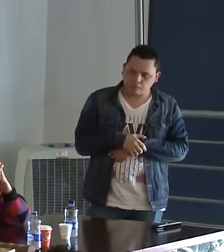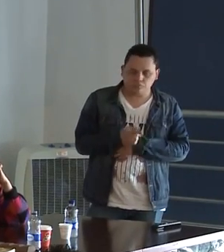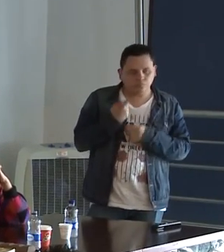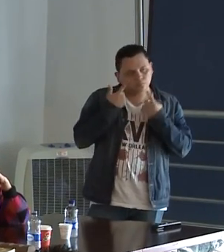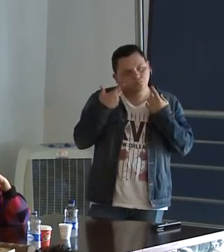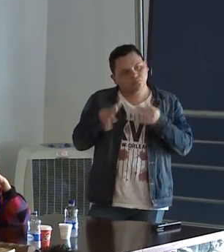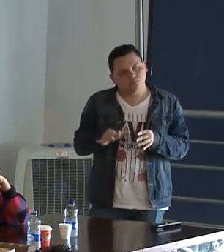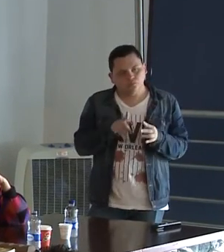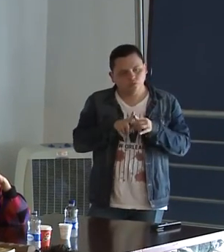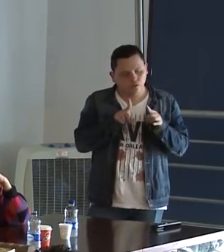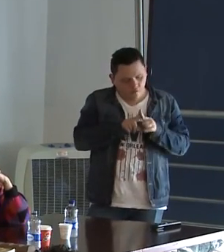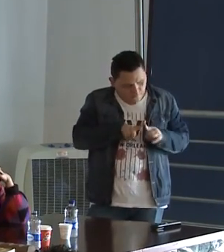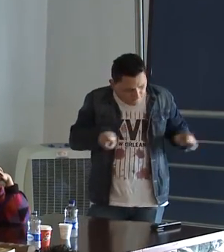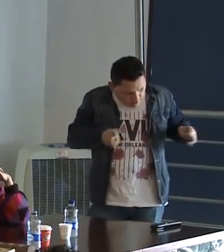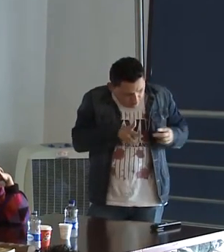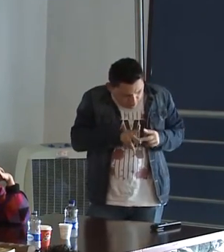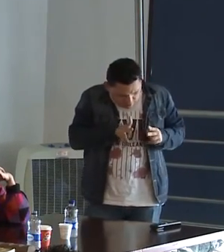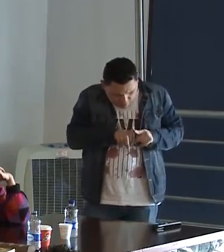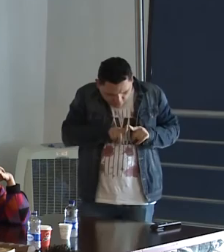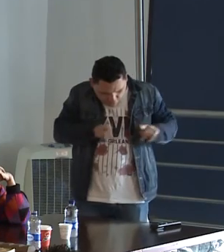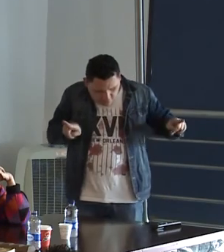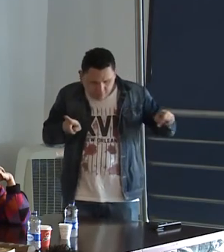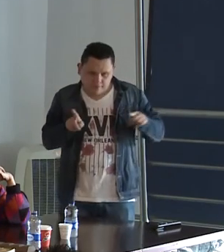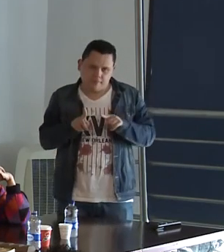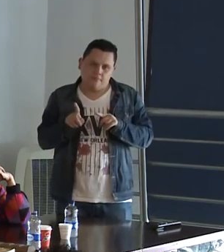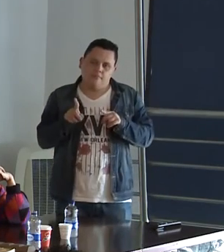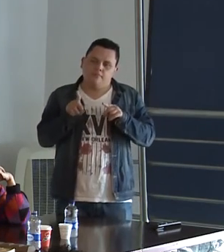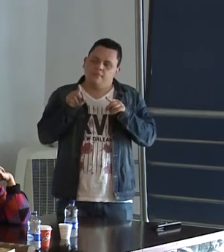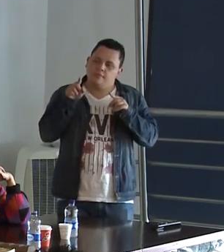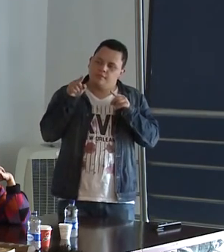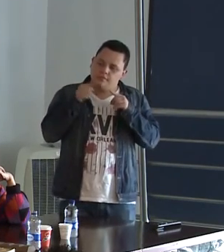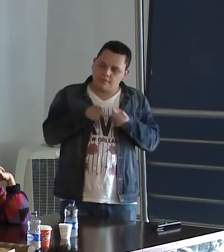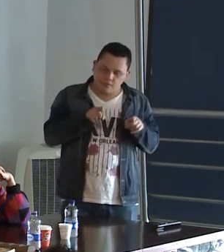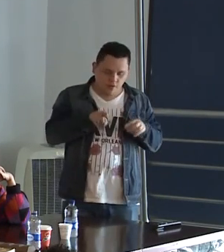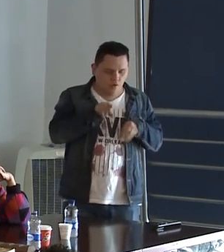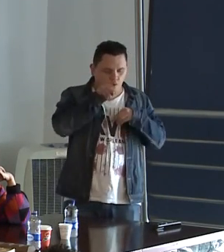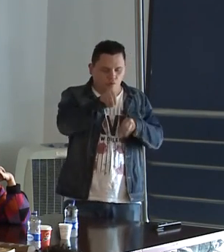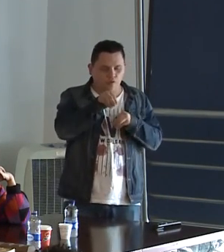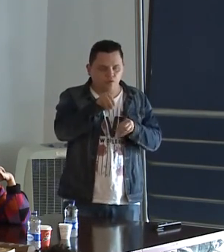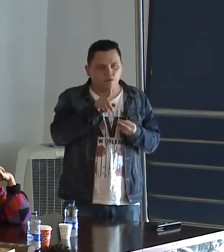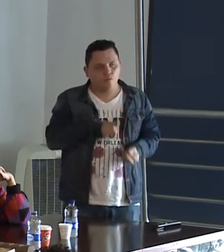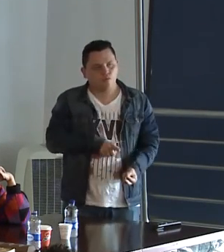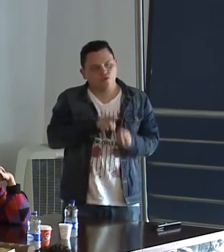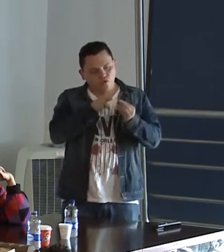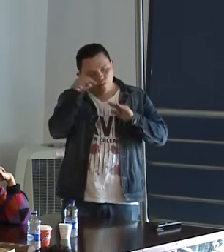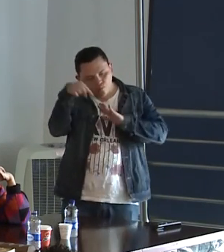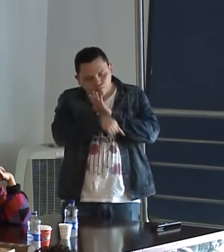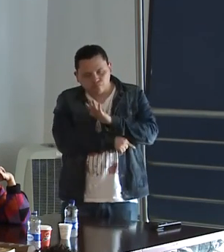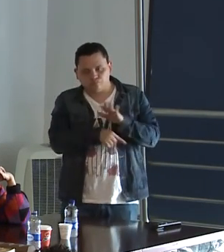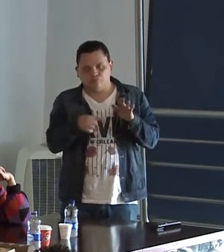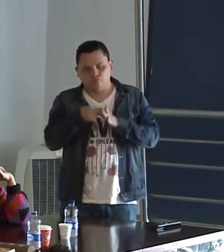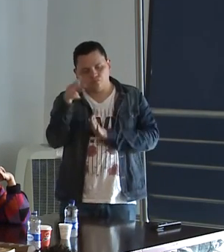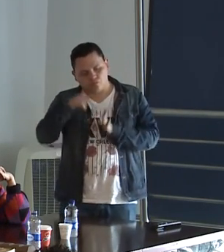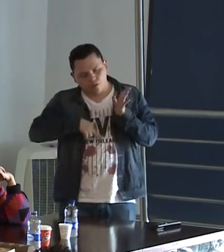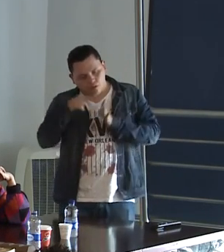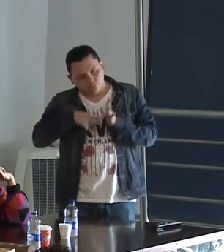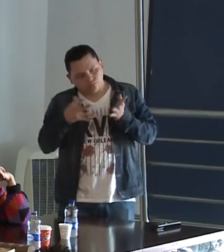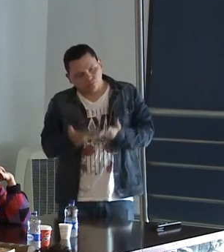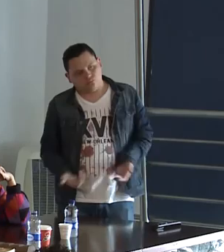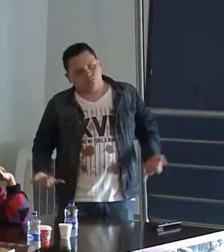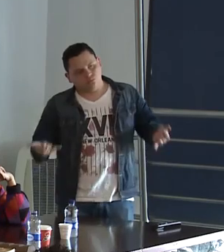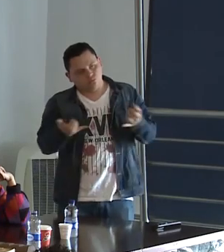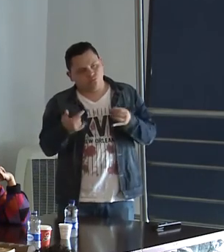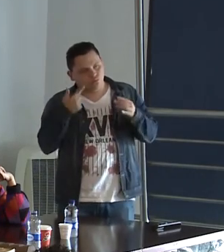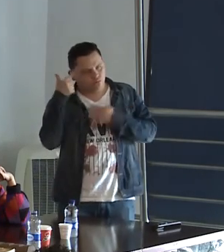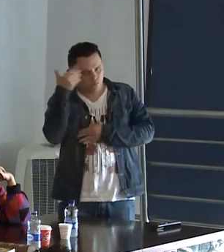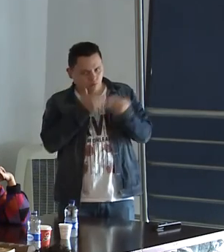Parecieran como dos cosas distintas. Este tema de la formación política profunda, de las lecturas, de la realidad, de los